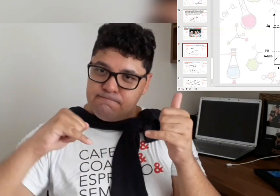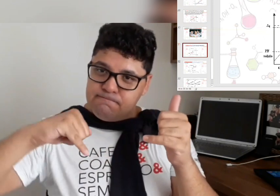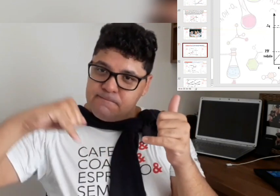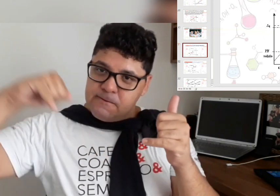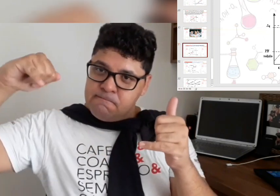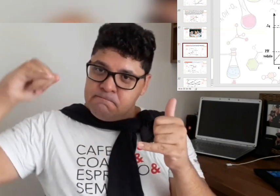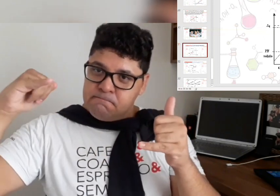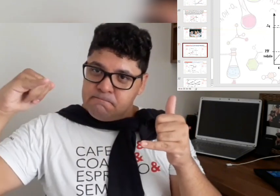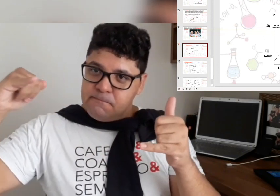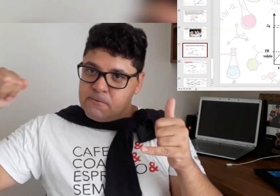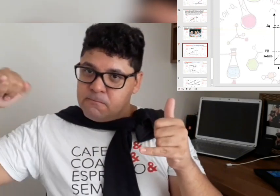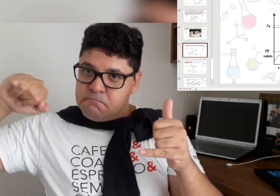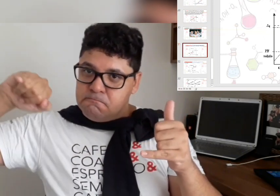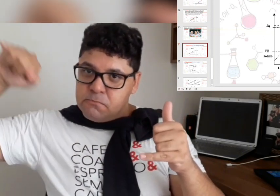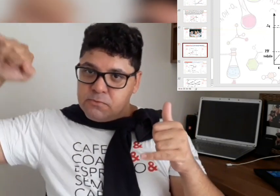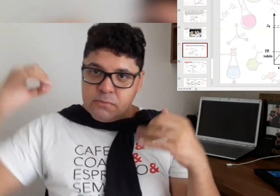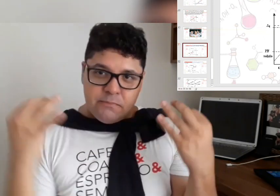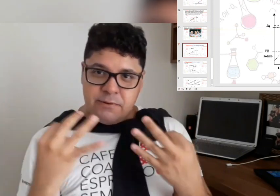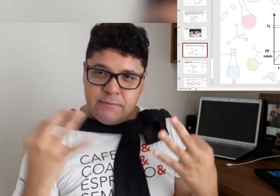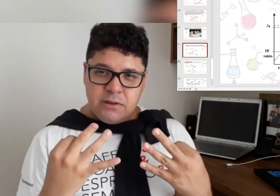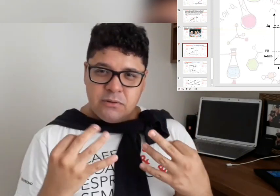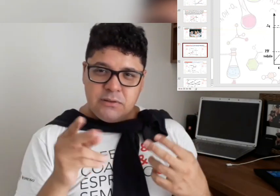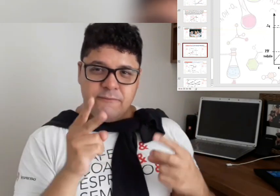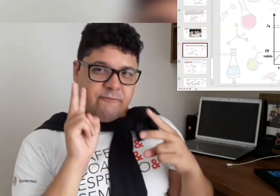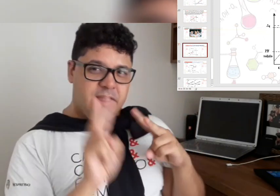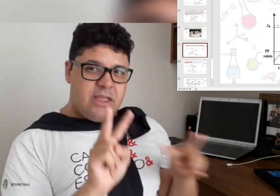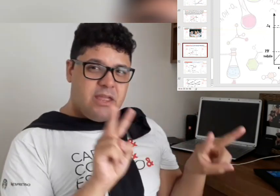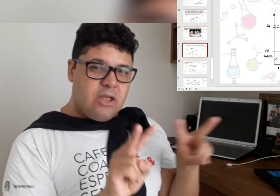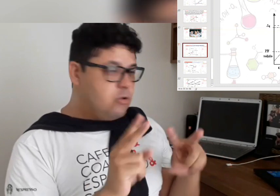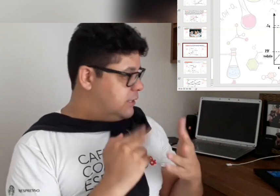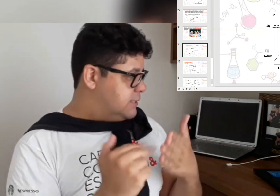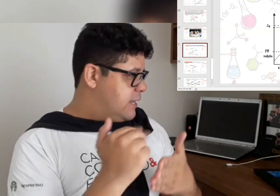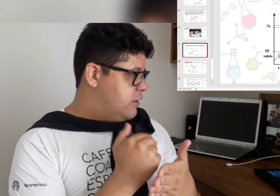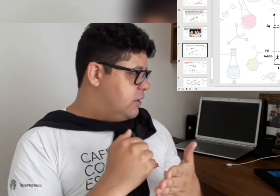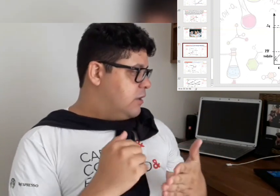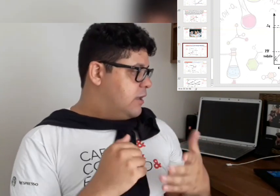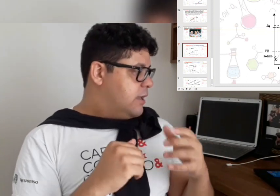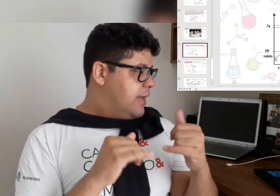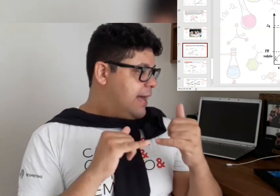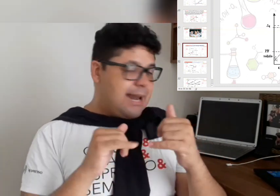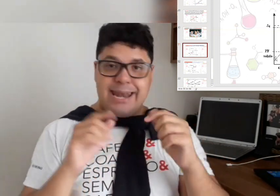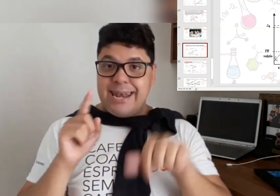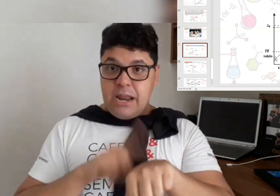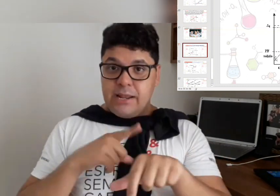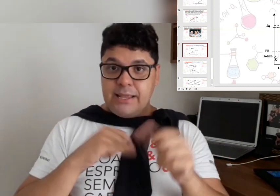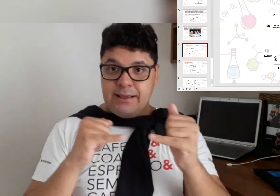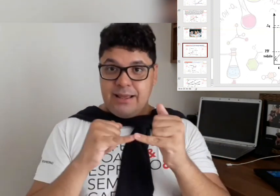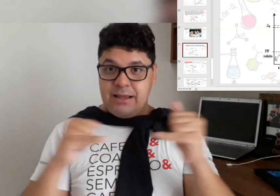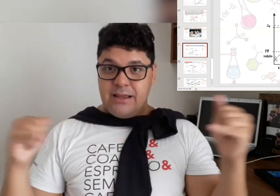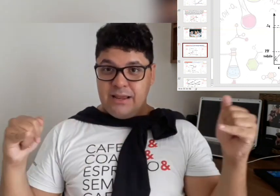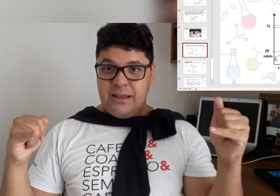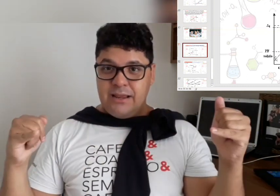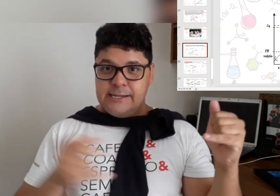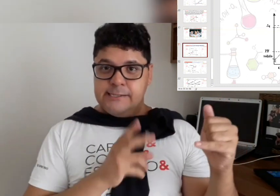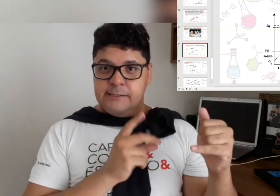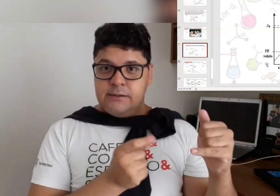mistura que é caracterizada como mistura eutética, o que ela tem qual que é o diferencial no